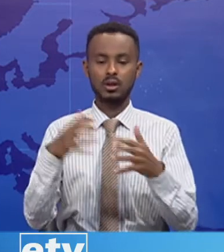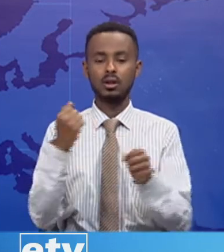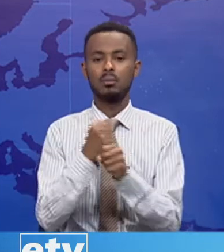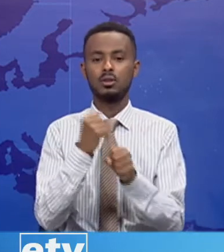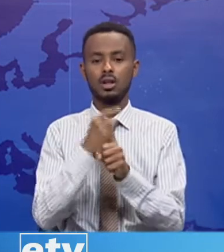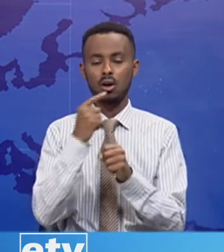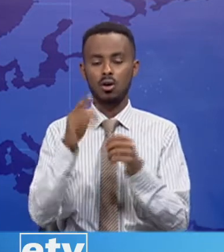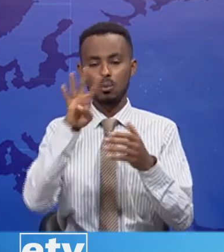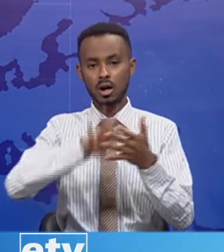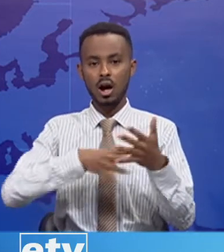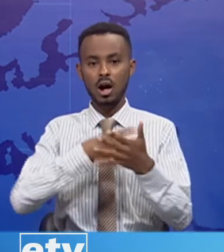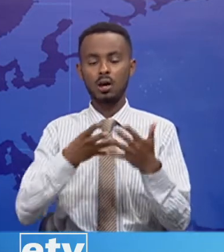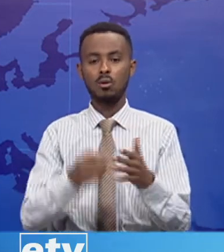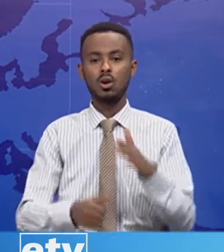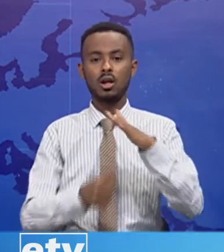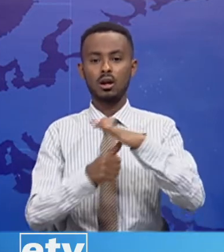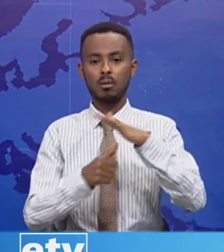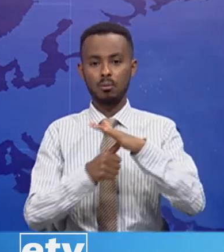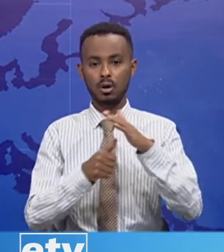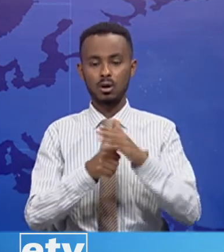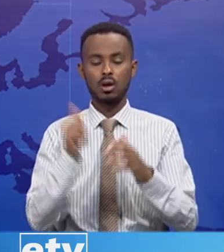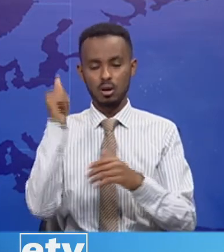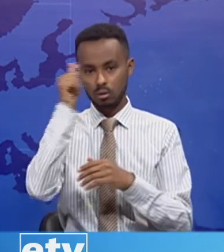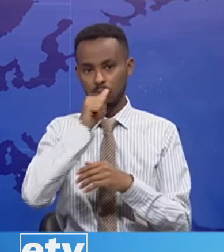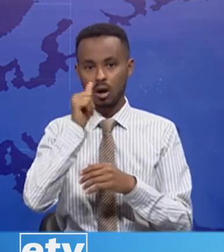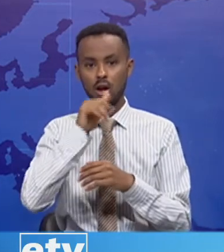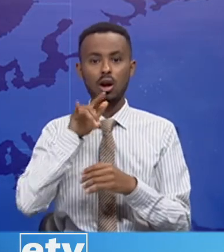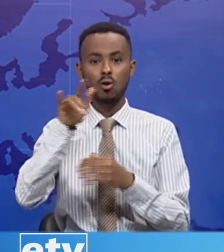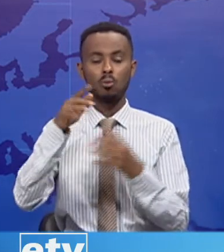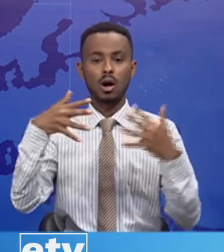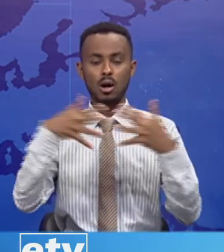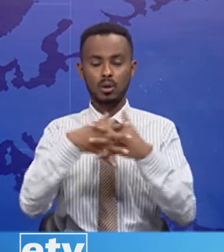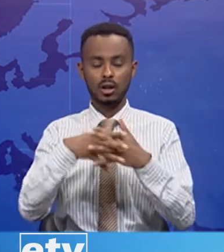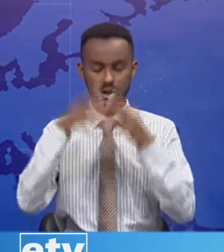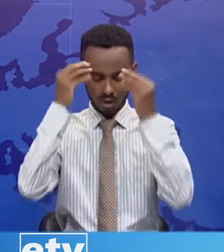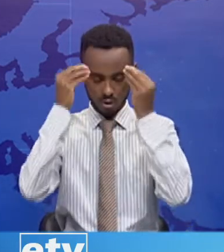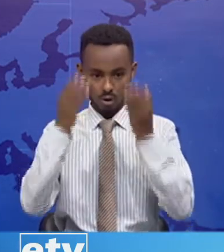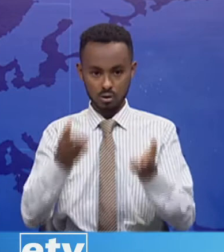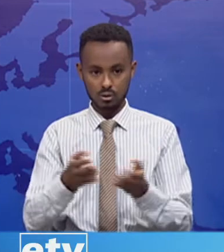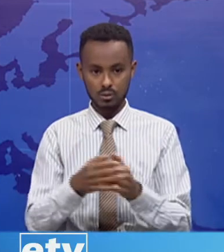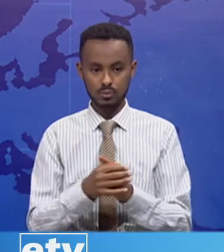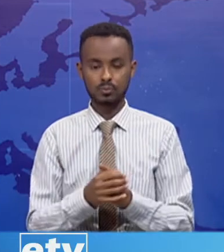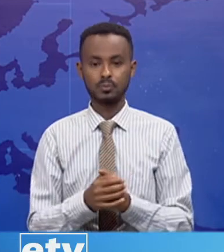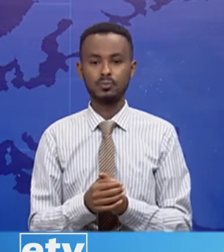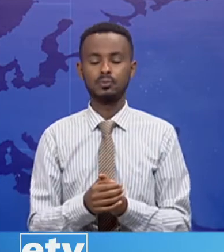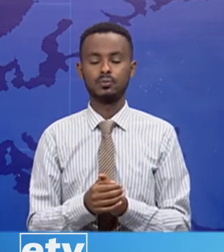ነው የመርሃ ግብሩ ሊቀመንበር በኢትዮጵያ የአውሮፓ ህብረት ያስታወቀው።